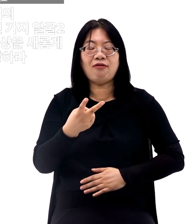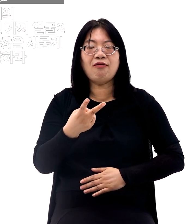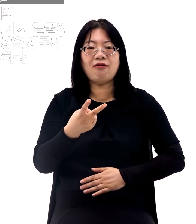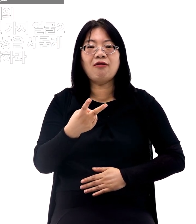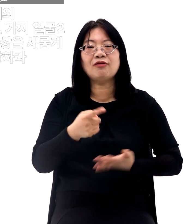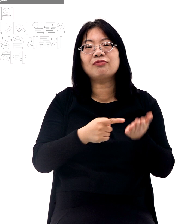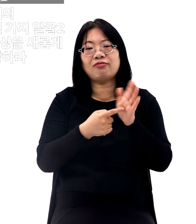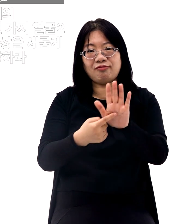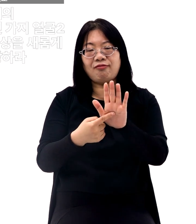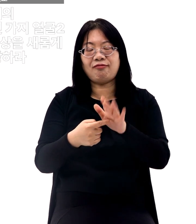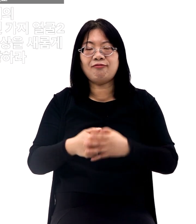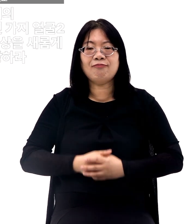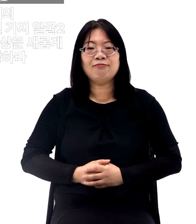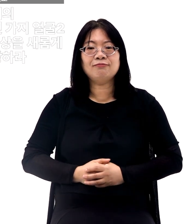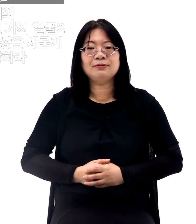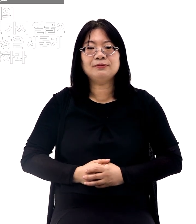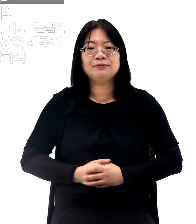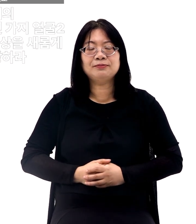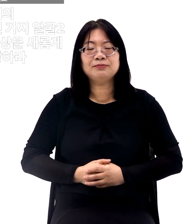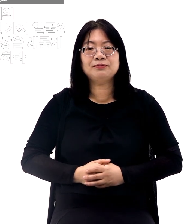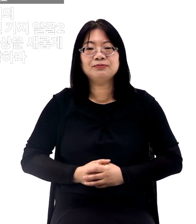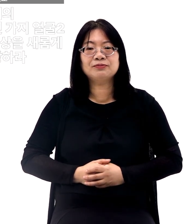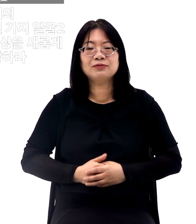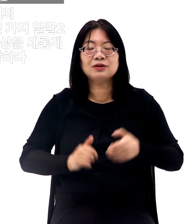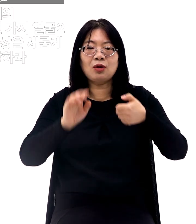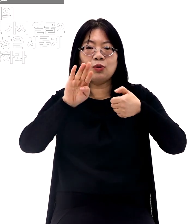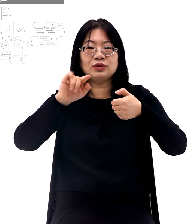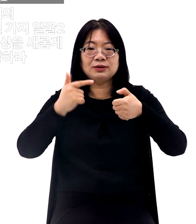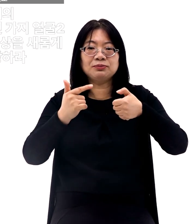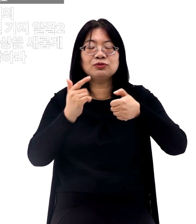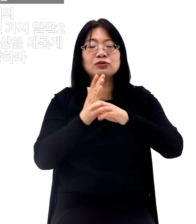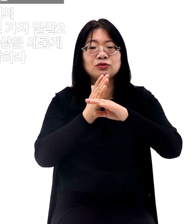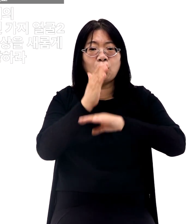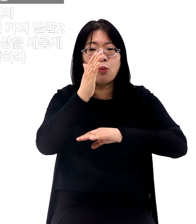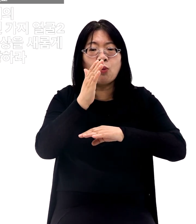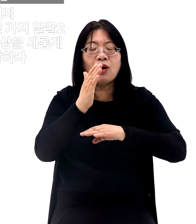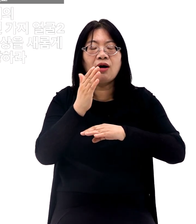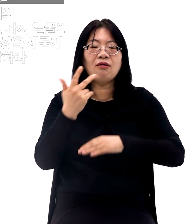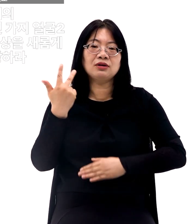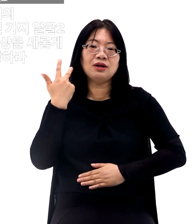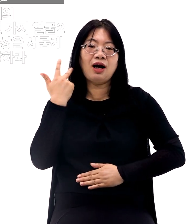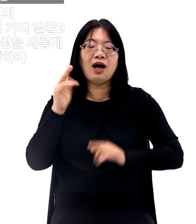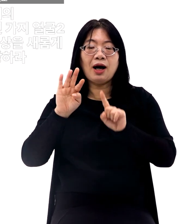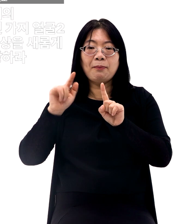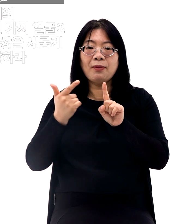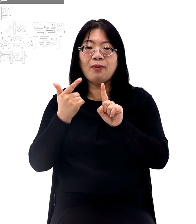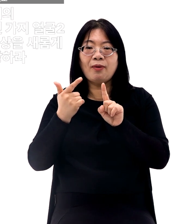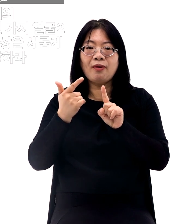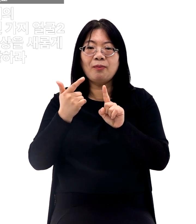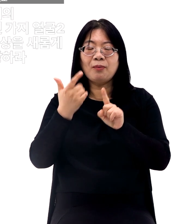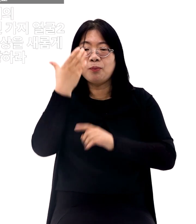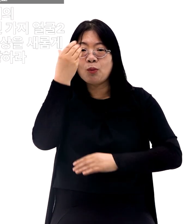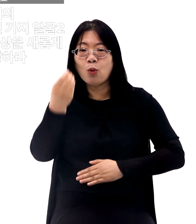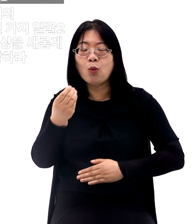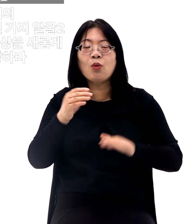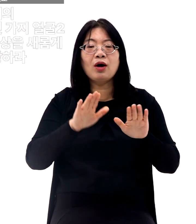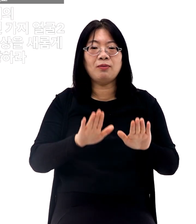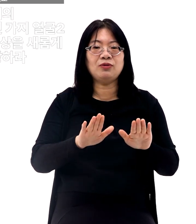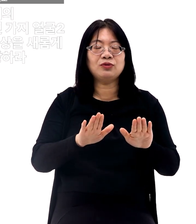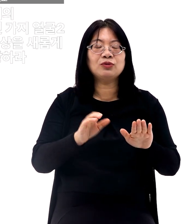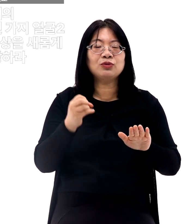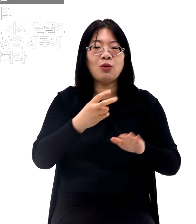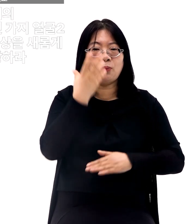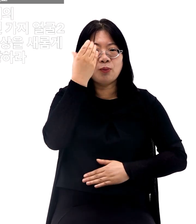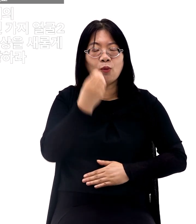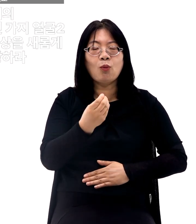있더라고요. 그래서 그걸 50분 넘는 분량을 지난주에 한번 보고 이번 주에 한번 보고